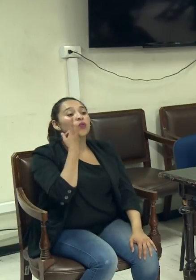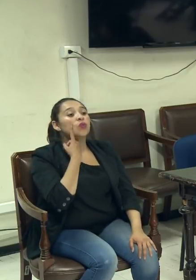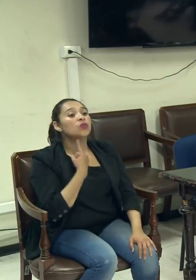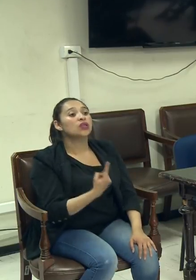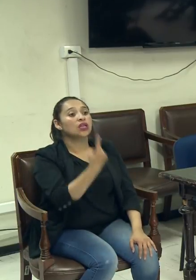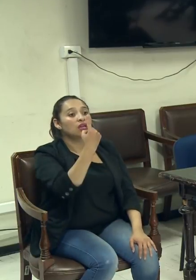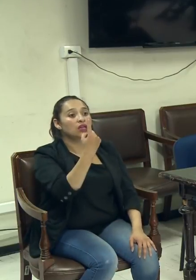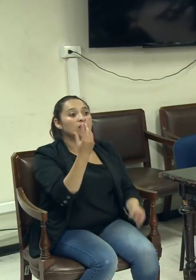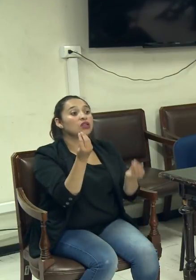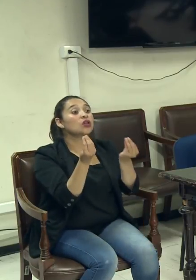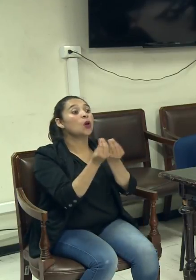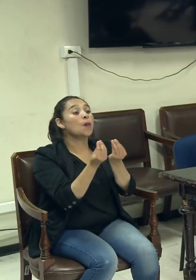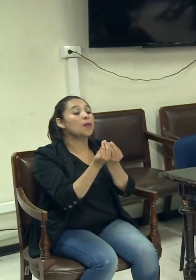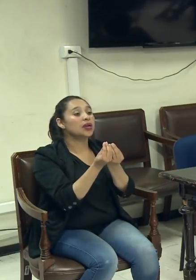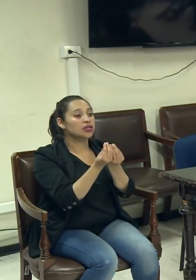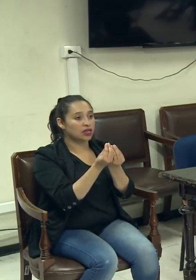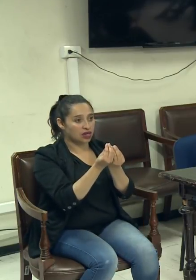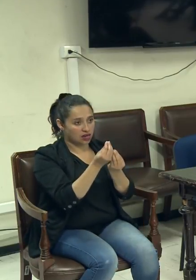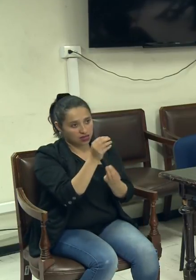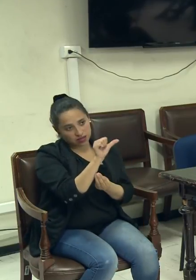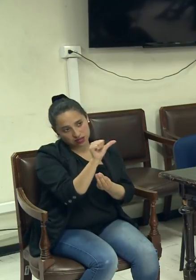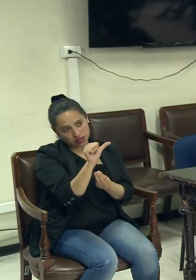lo denuncian por acoso.